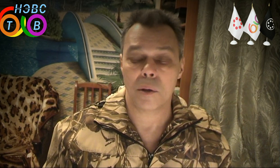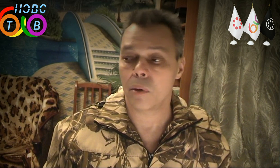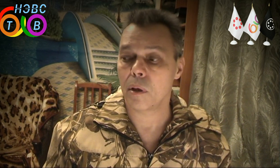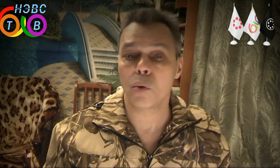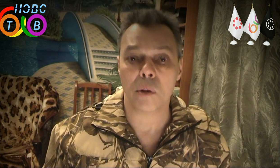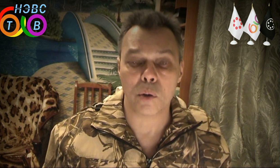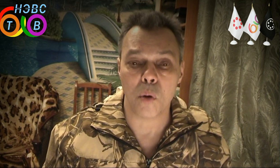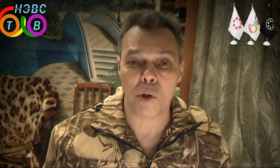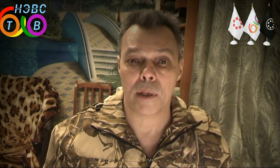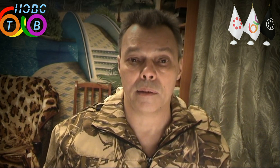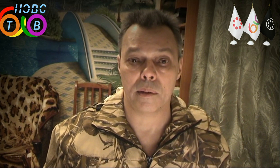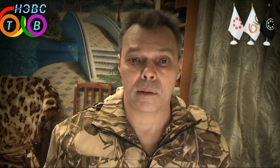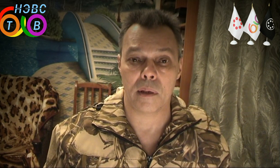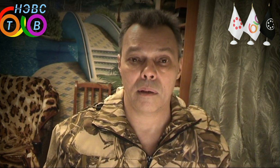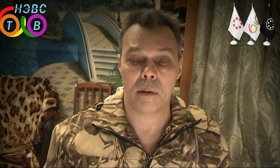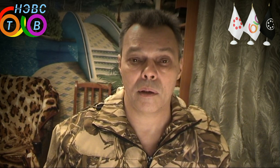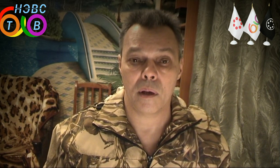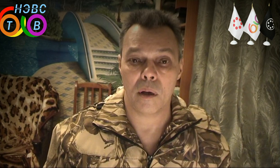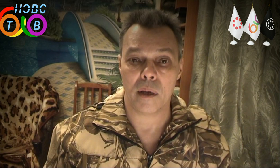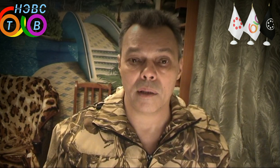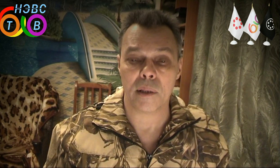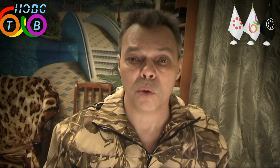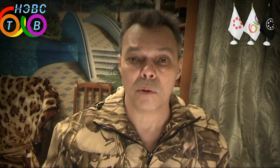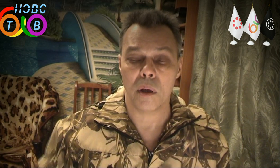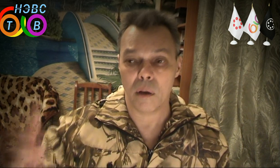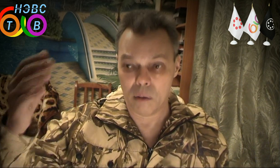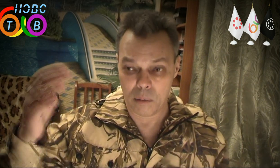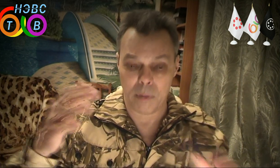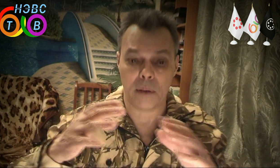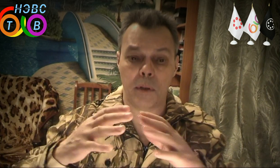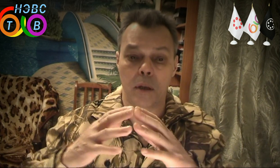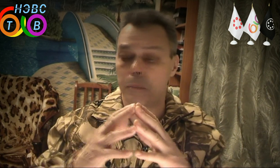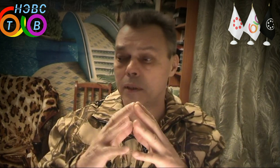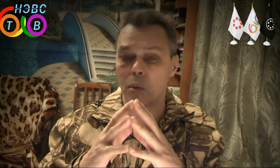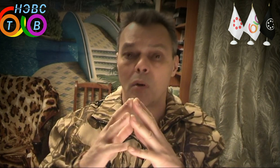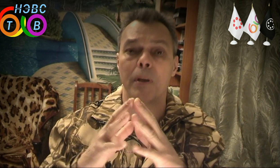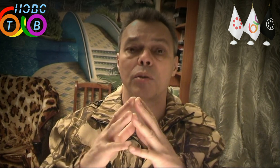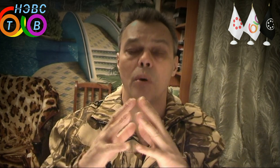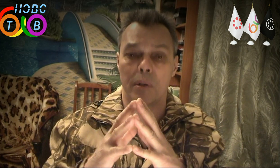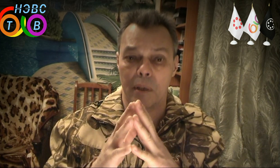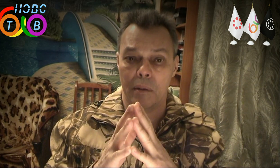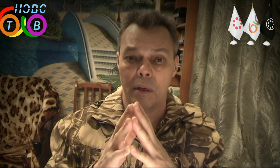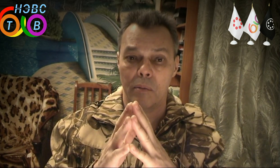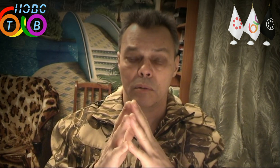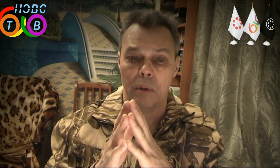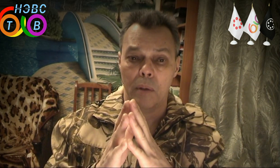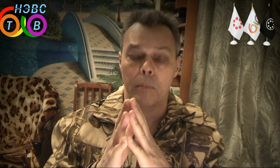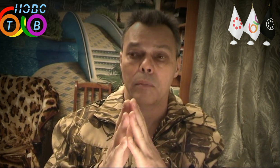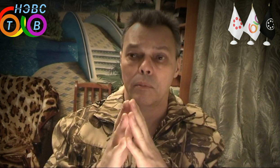что кто может родиться, да? Родится тот, под которого подстроятся они, да? Вот,